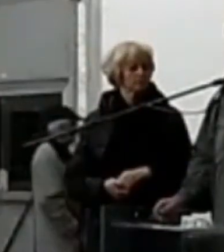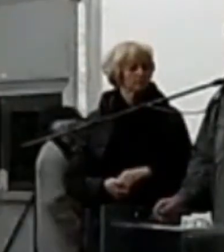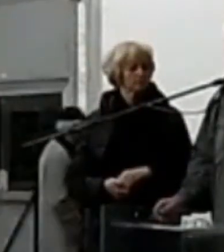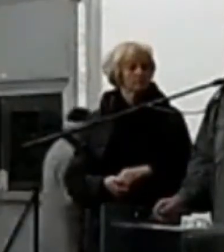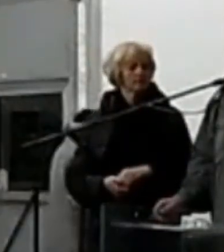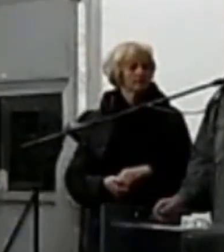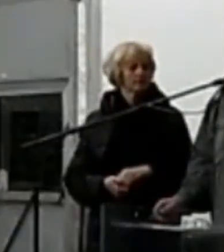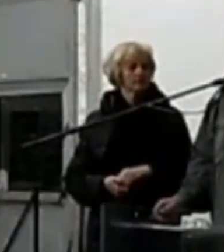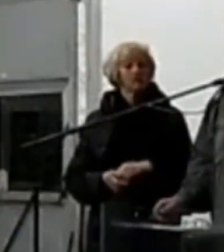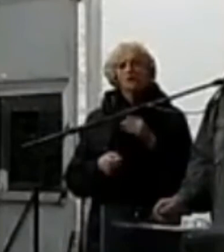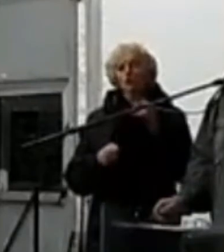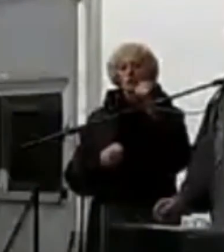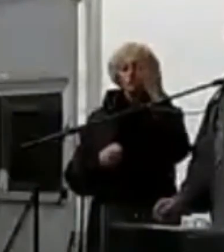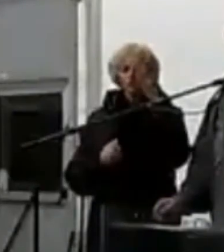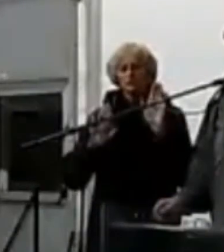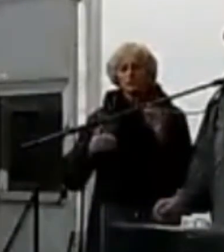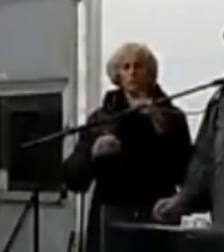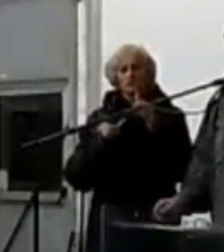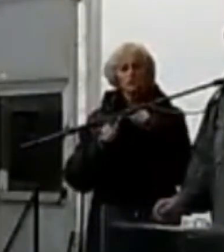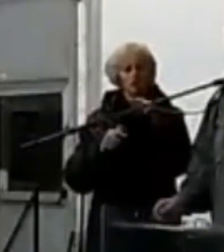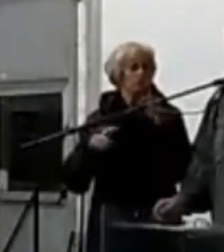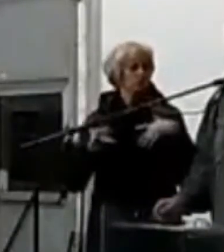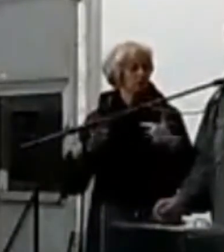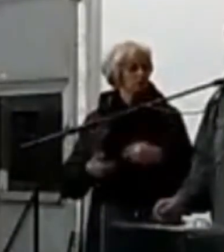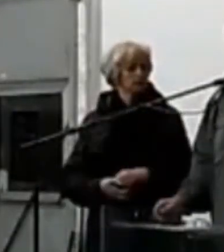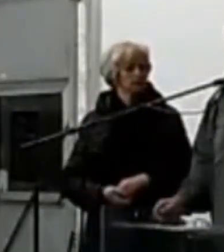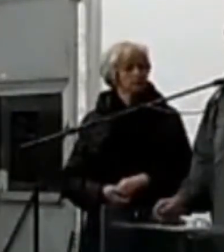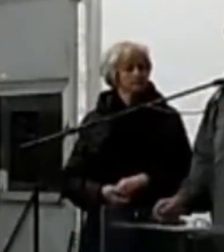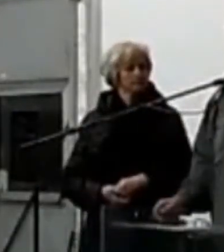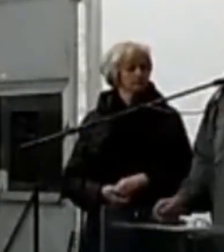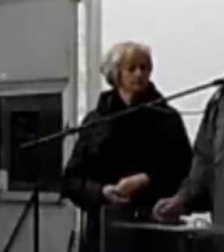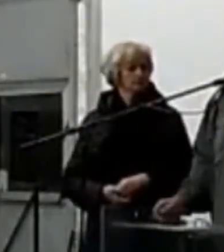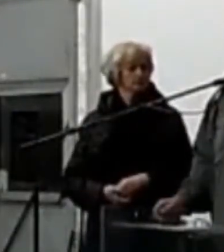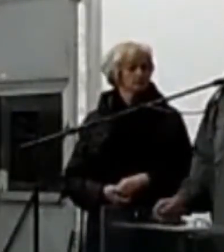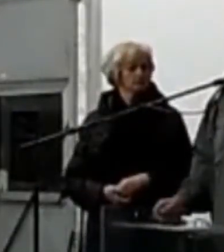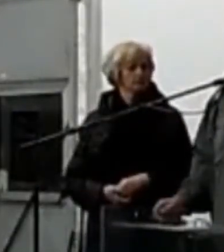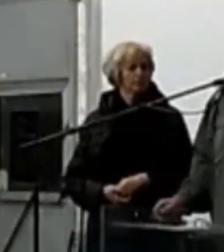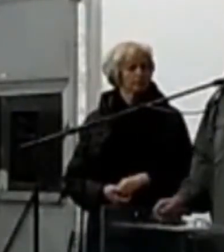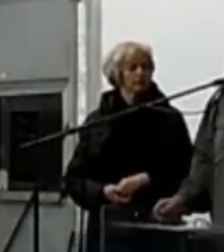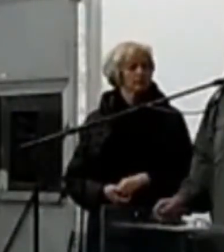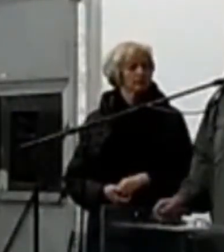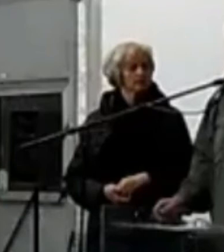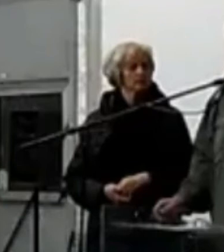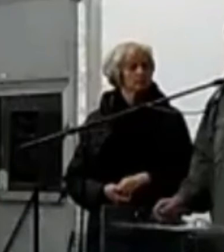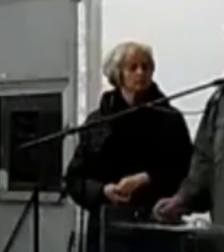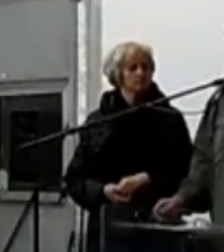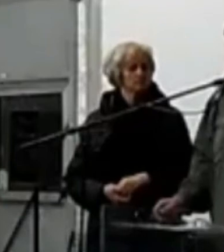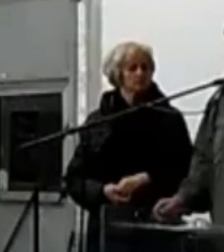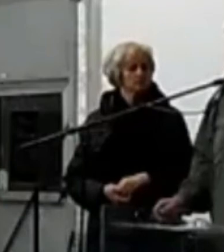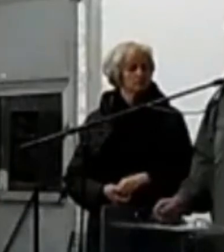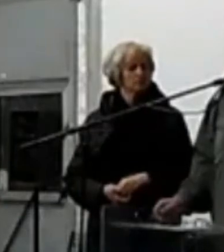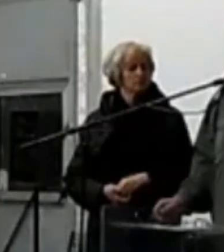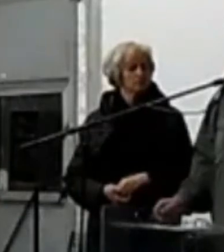brinu upravo uzgajivači sitnih životinja, koji su najčešće šikanirani od